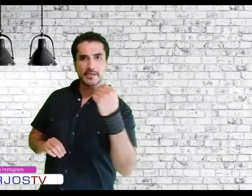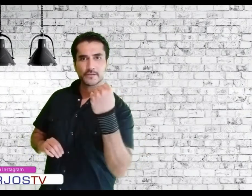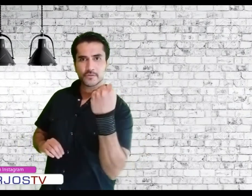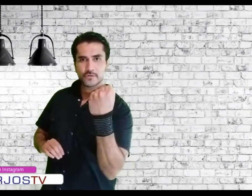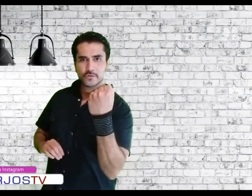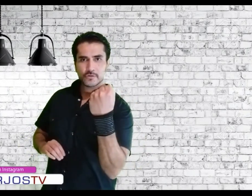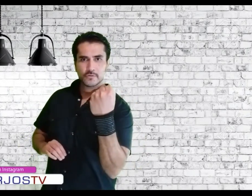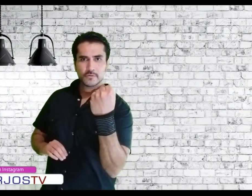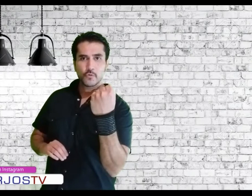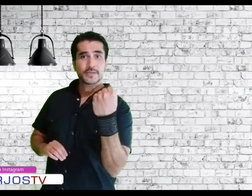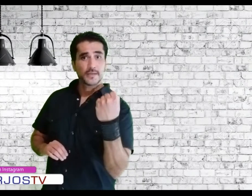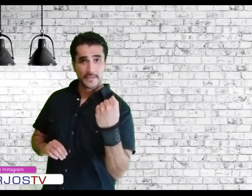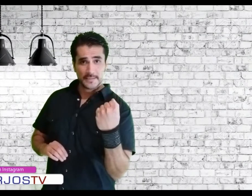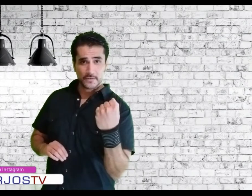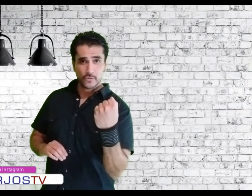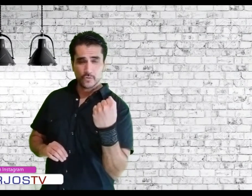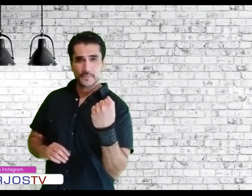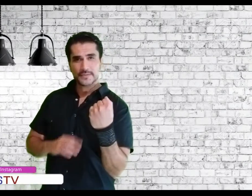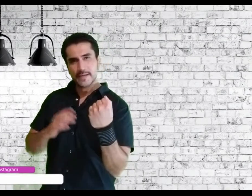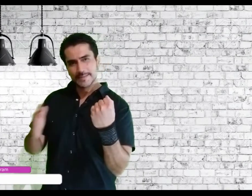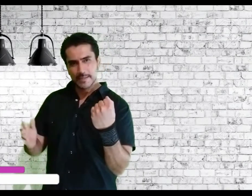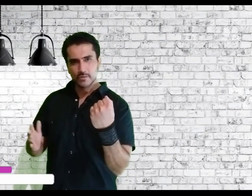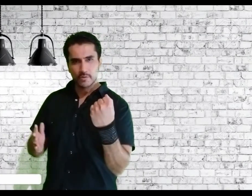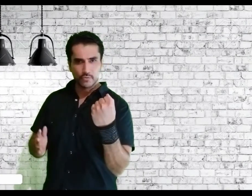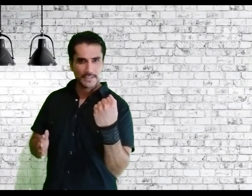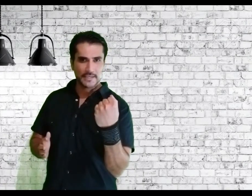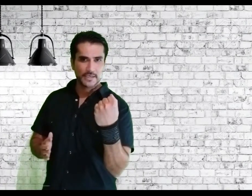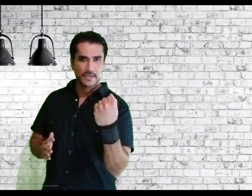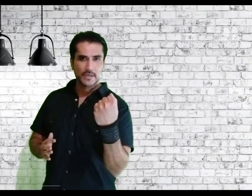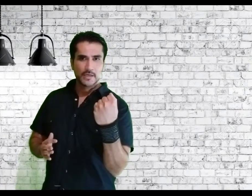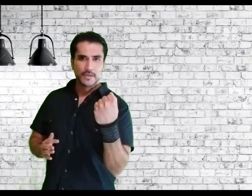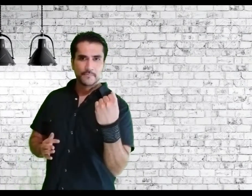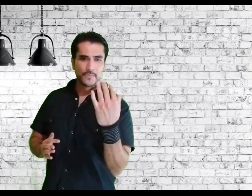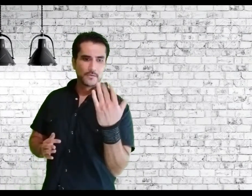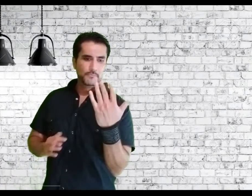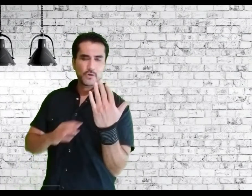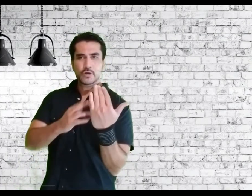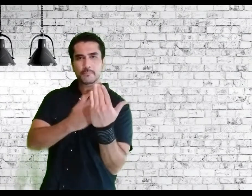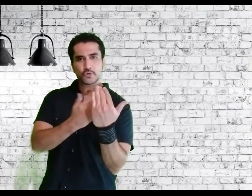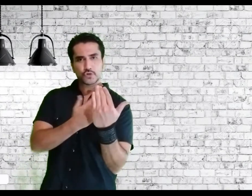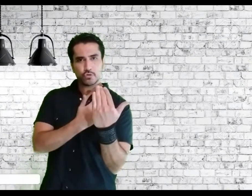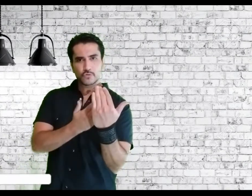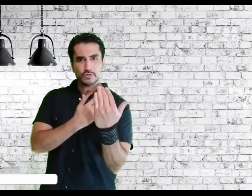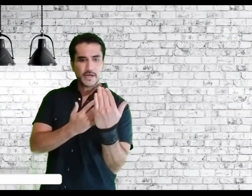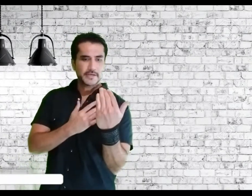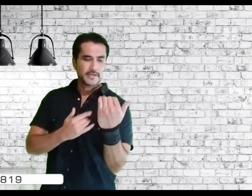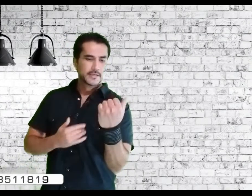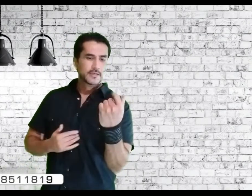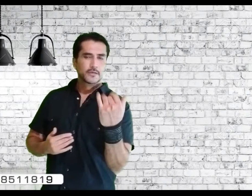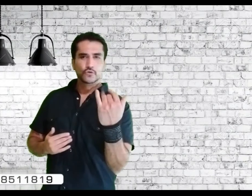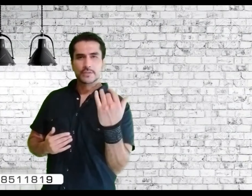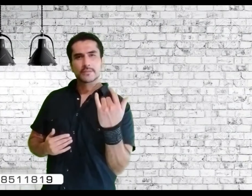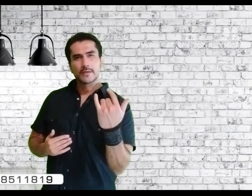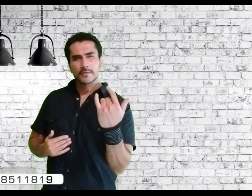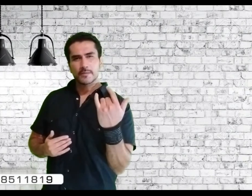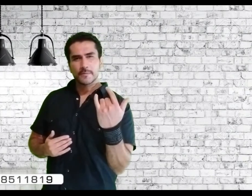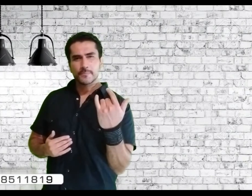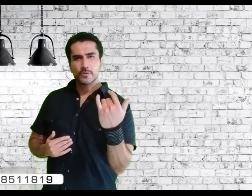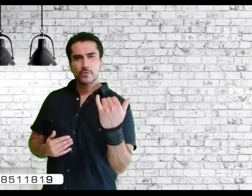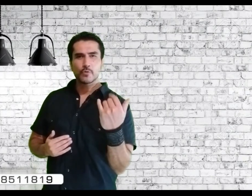leyendo, o me está diciendo, o me está haciendo alguna seña, veo la posición contraria. Entonces, no es